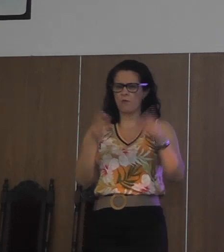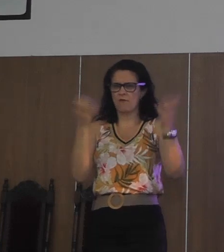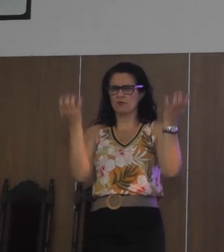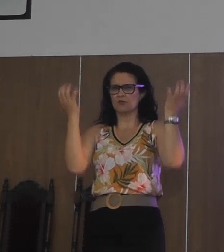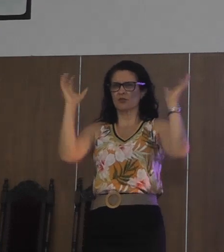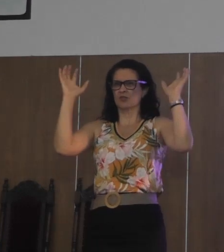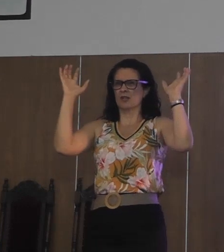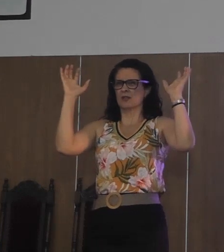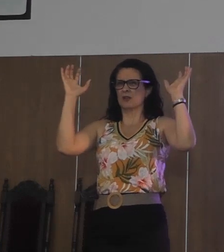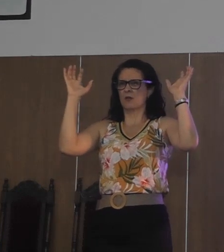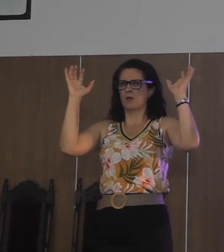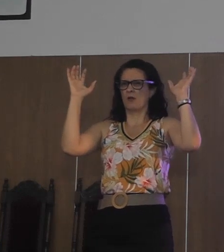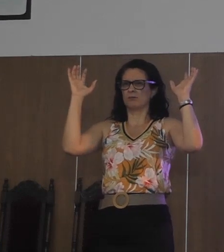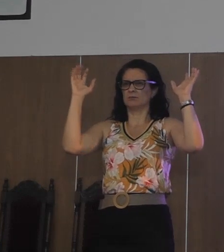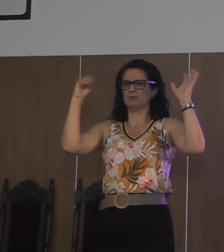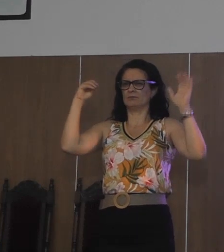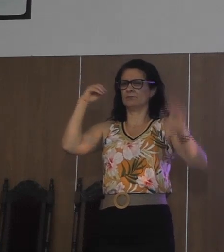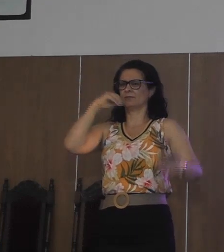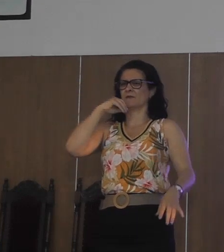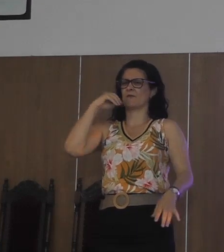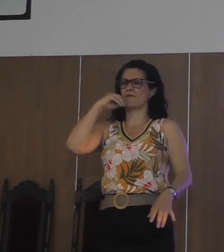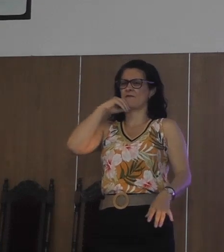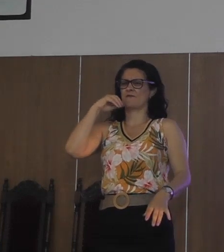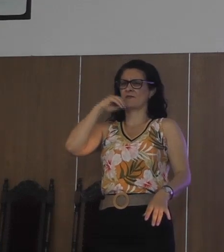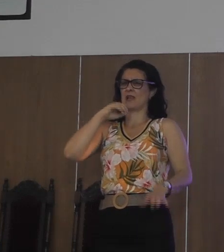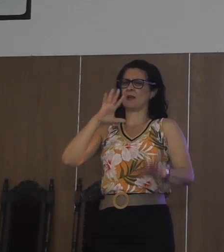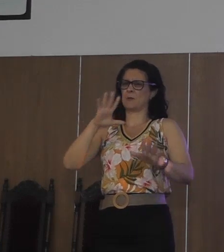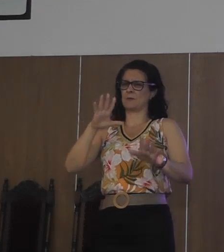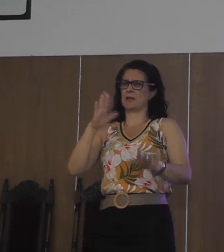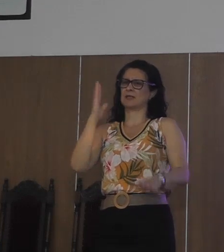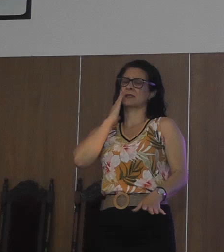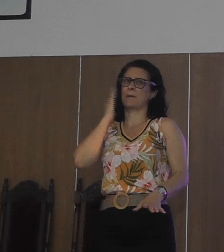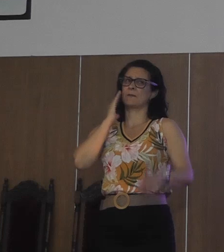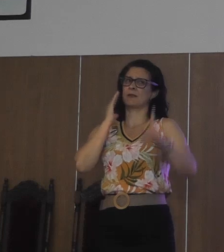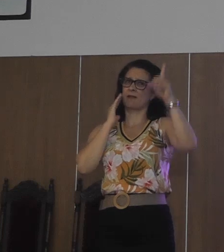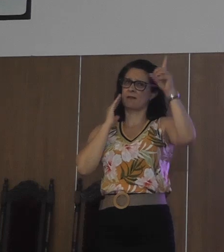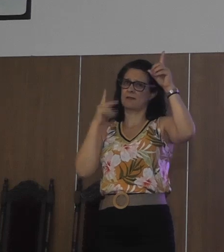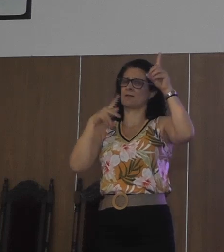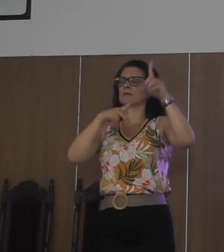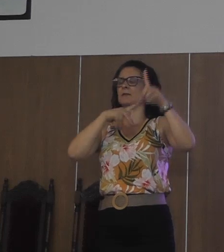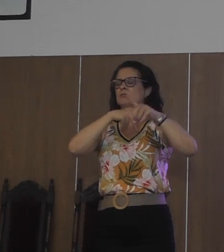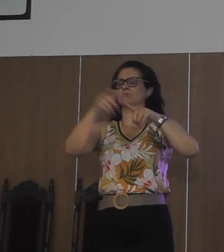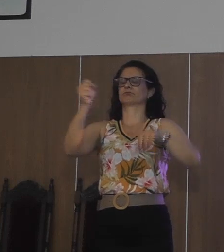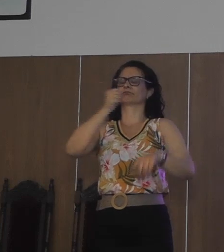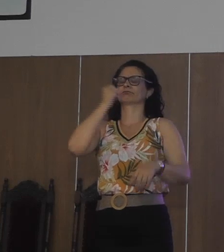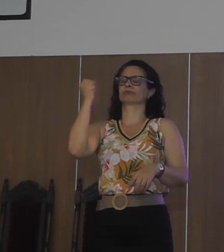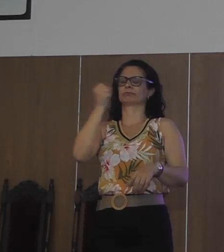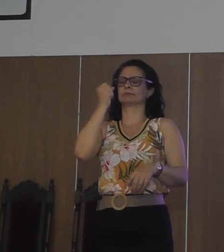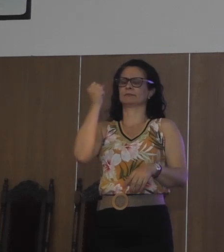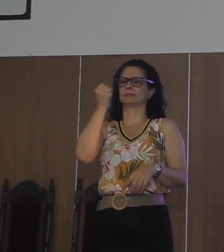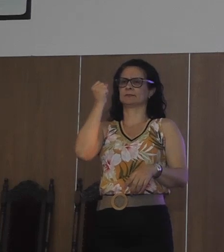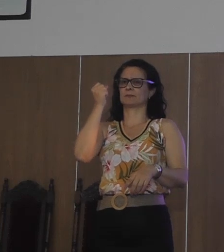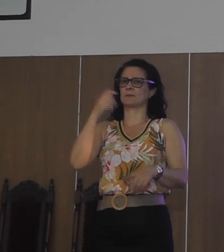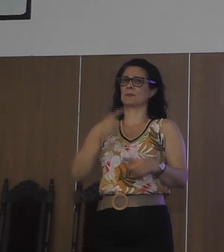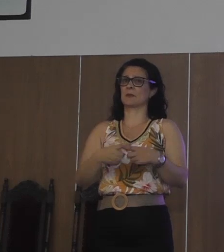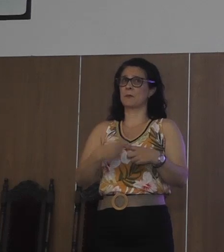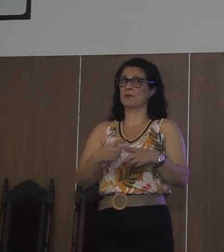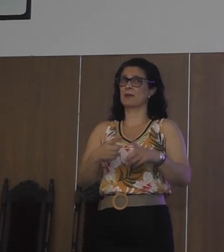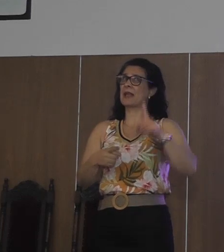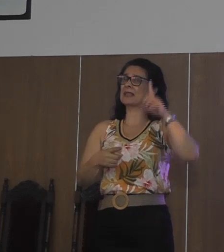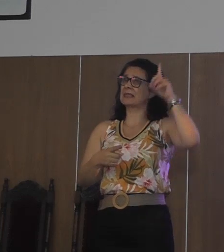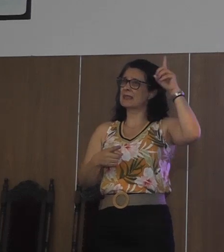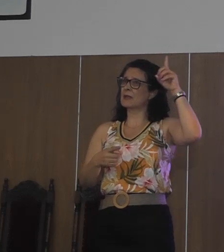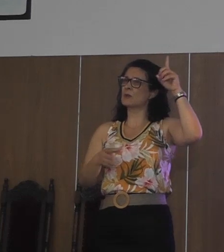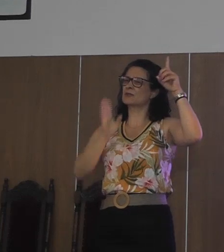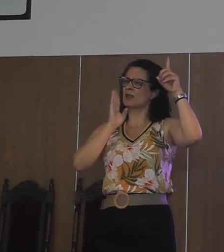proteger. Josué fala: povo de Israel, não é para temer. 40 anos atrás, o nosso Deus abriu o mar